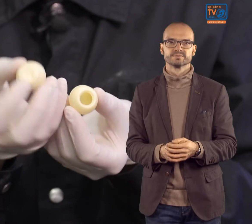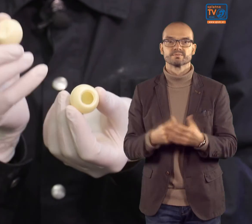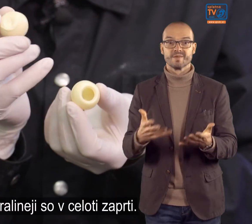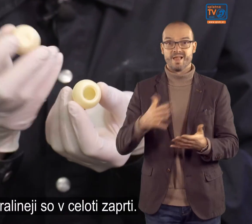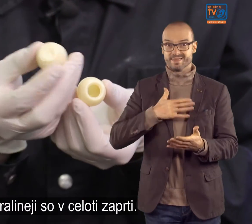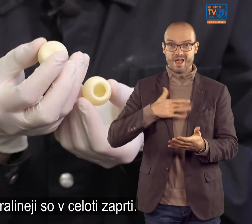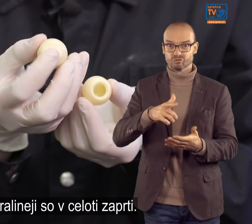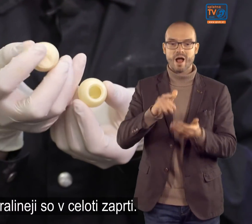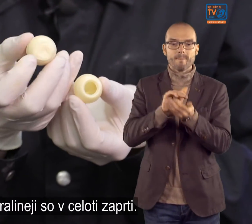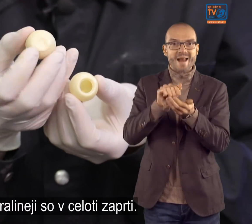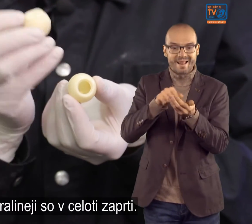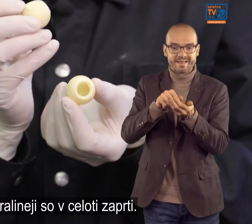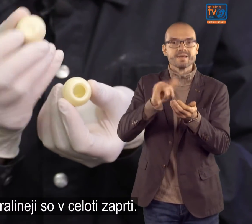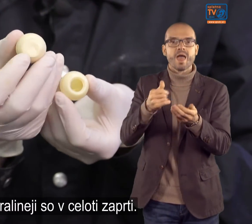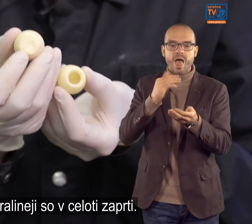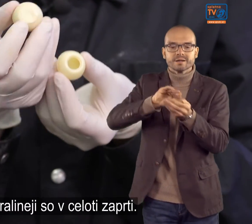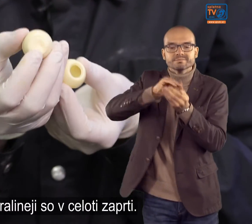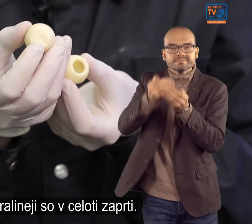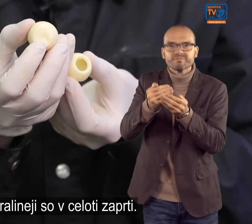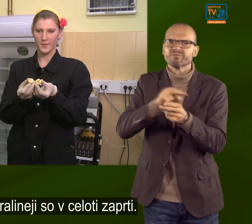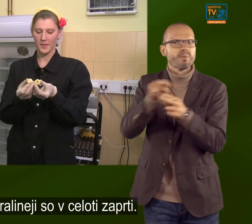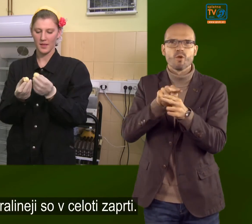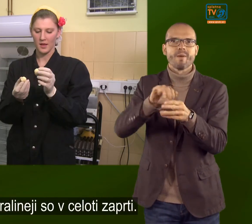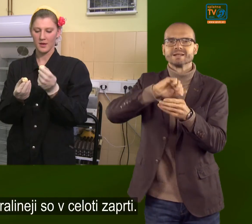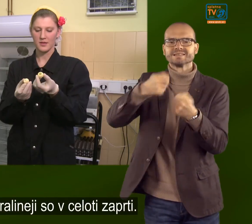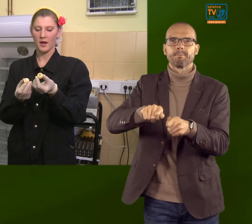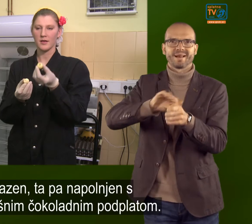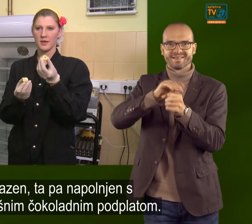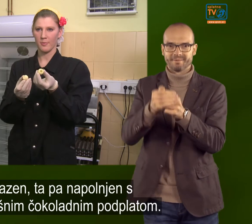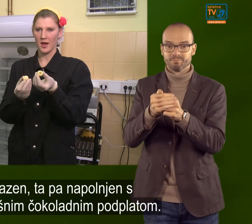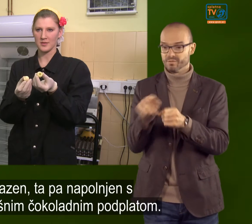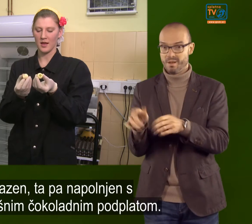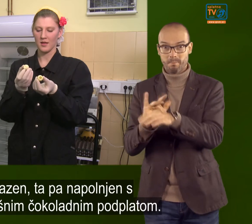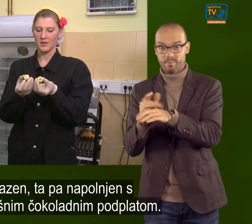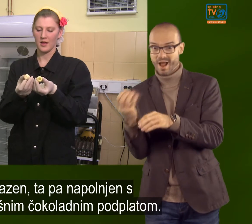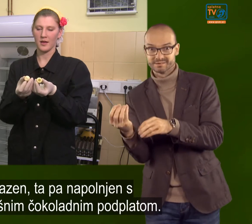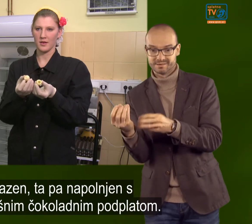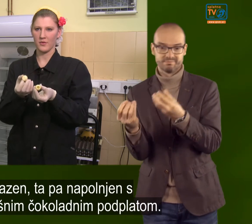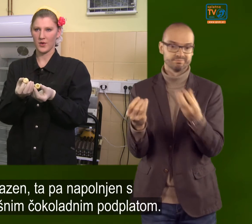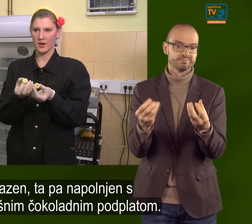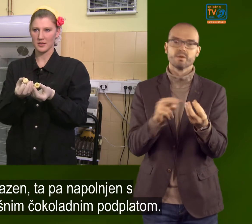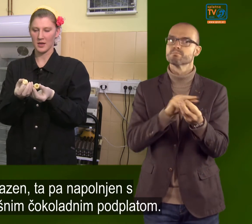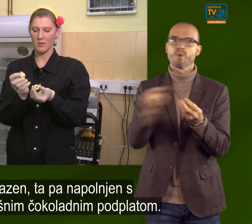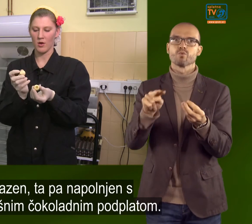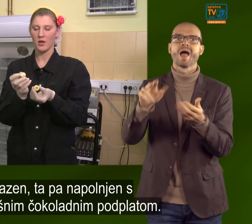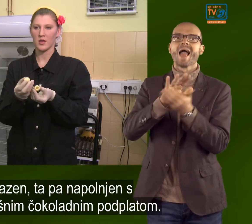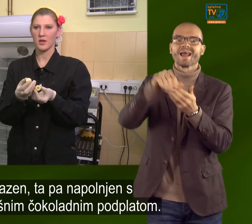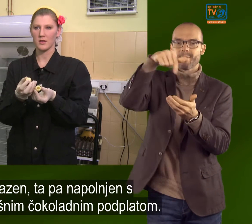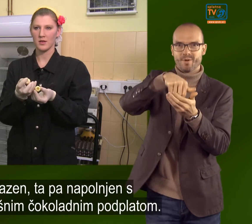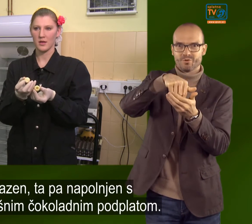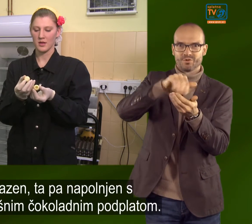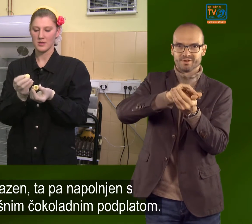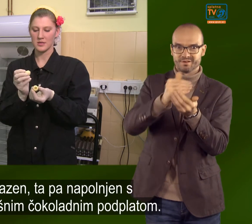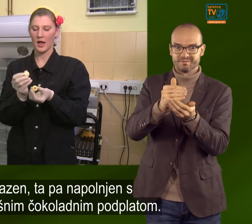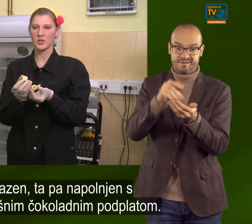In naša pralina je zaprta v celoti. Ta je prazna, ta je nafilana s kremo